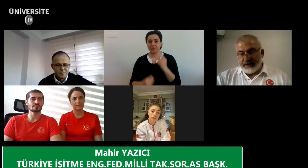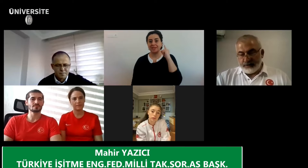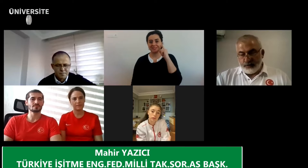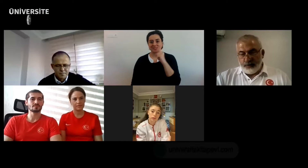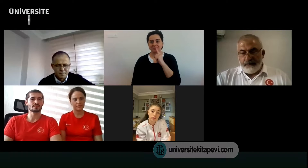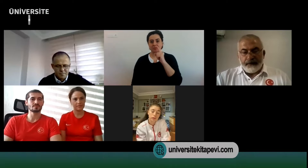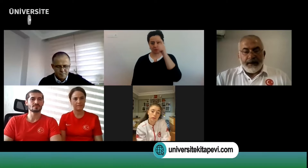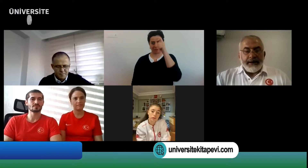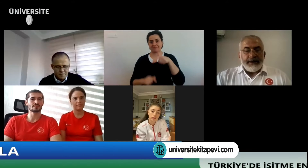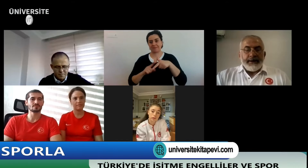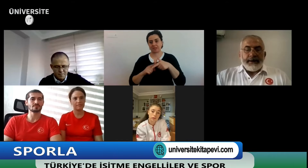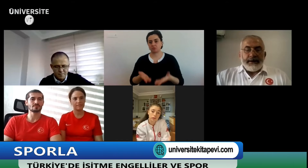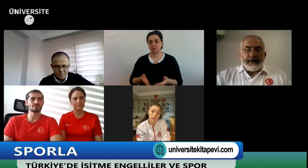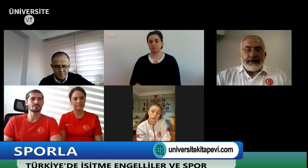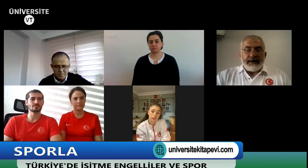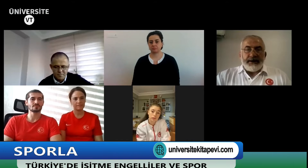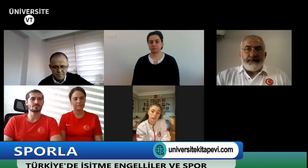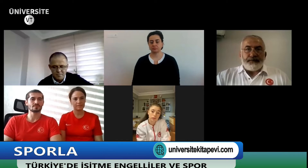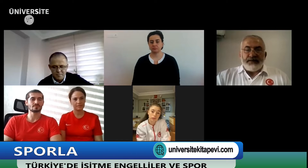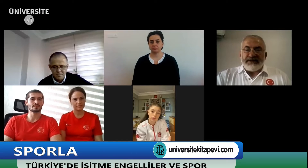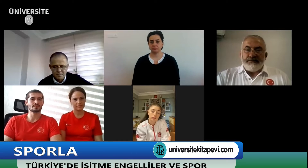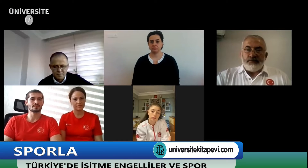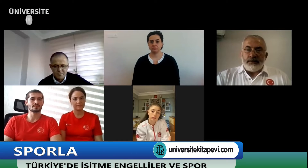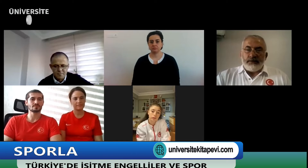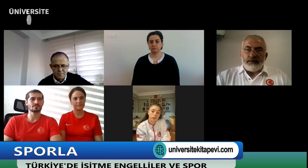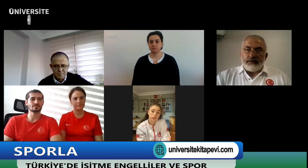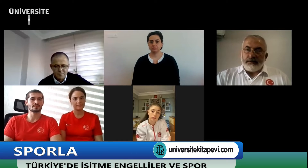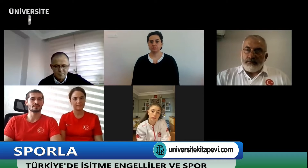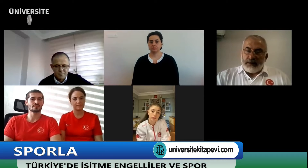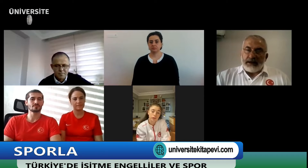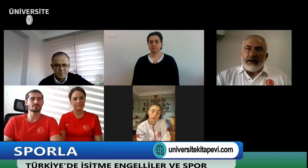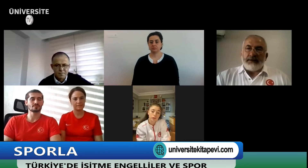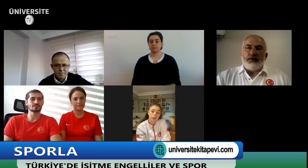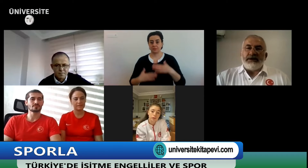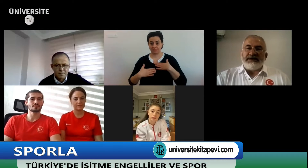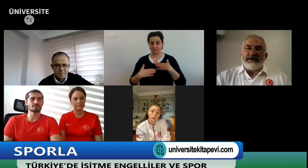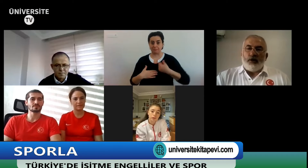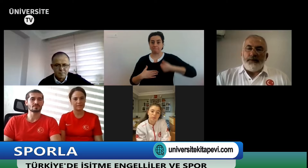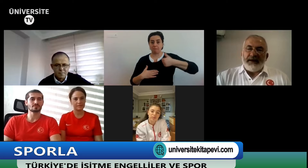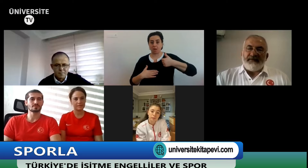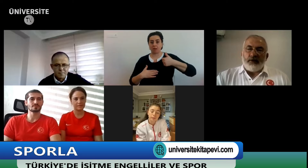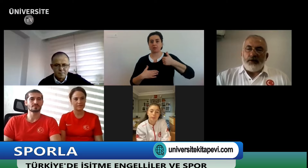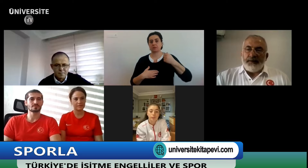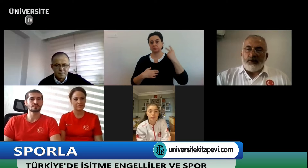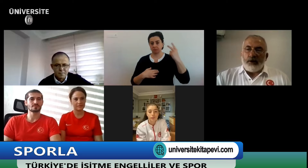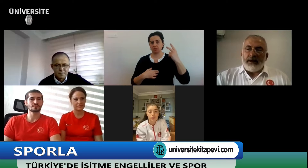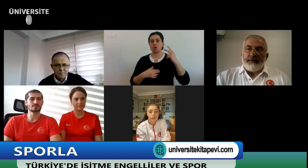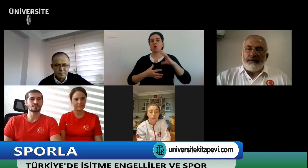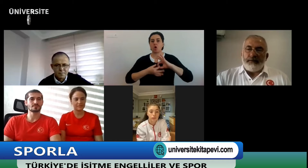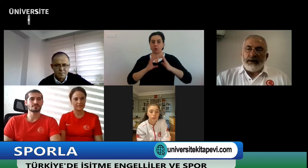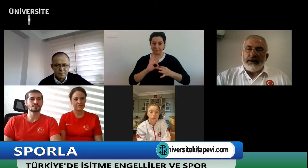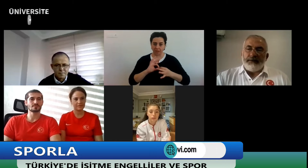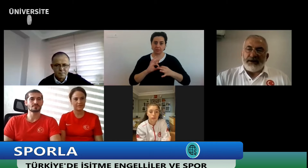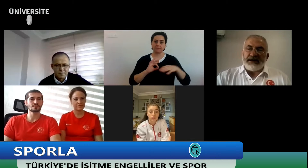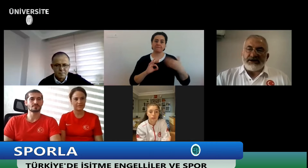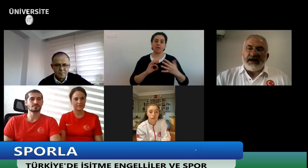Engelliler Federasyonu. Tabii bizim bakanlık bünyesinde olimpik ve olimpik